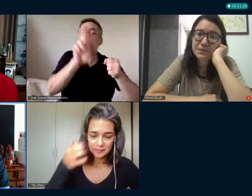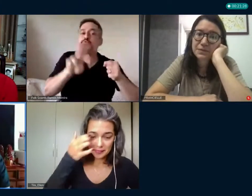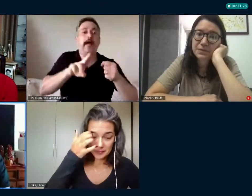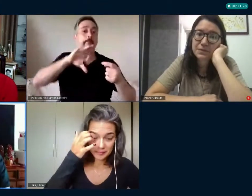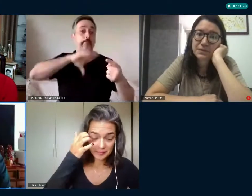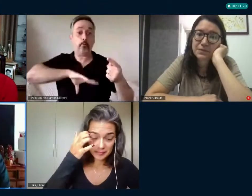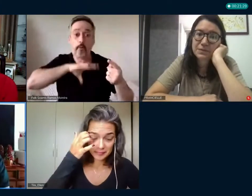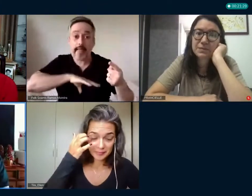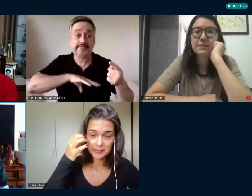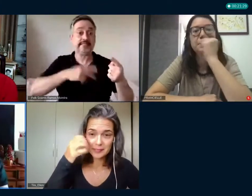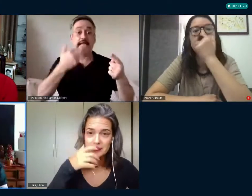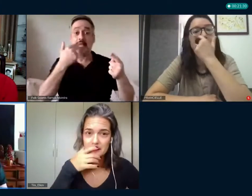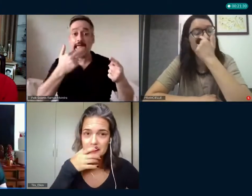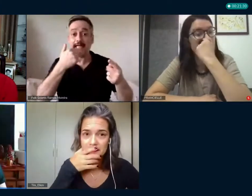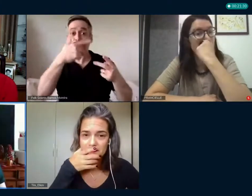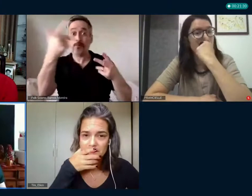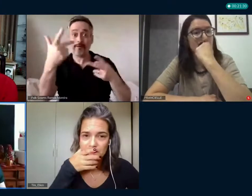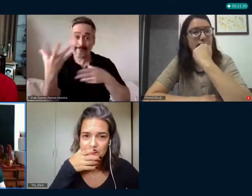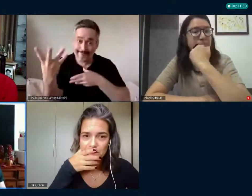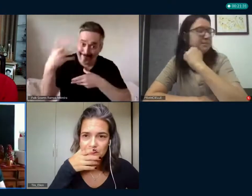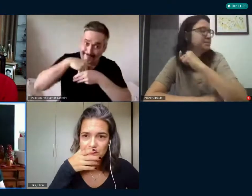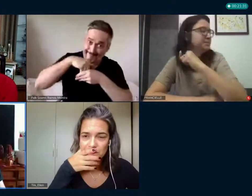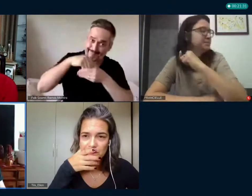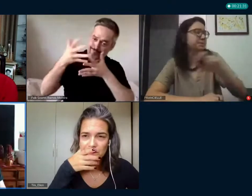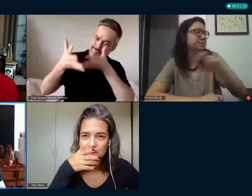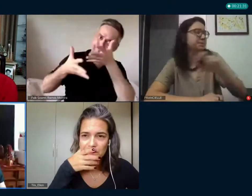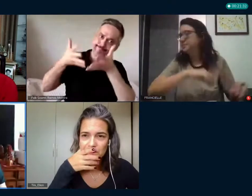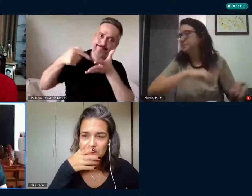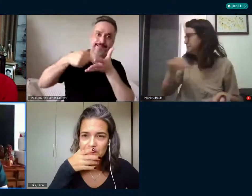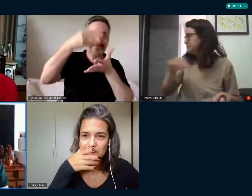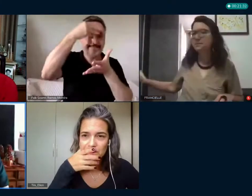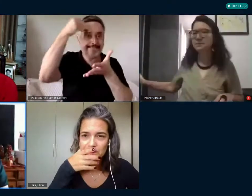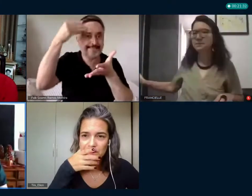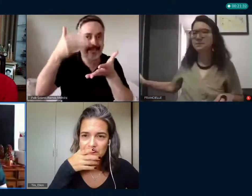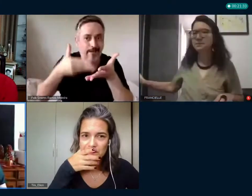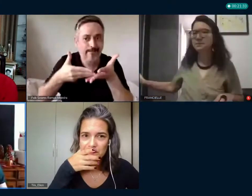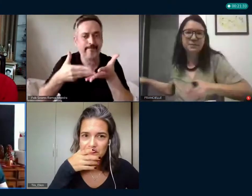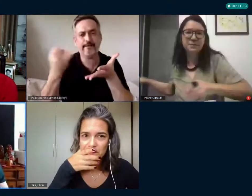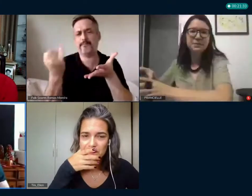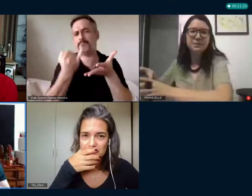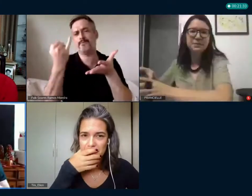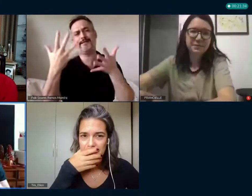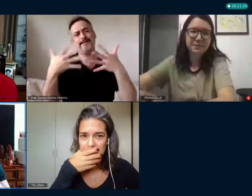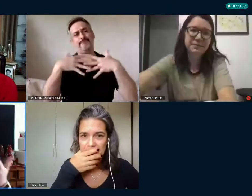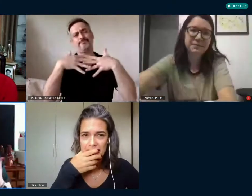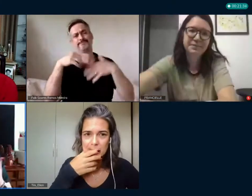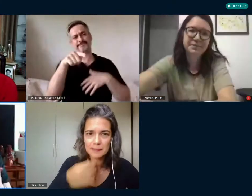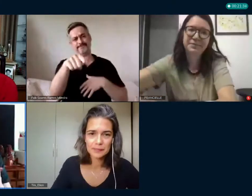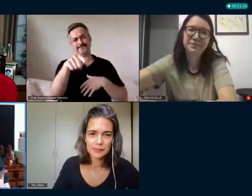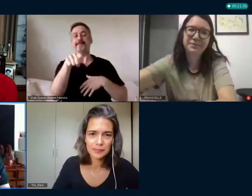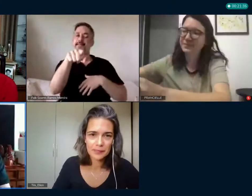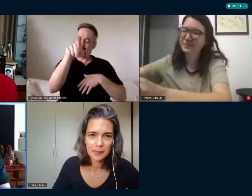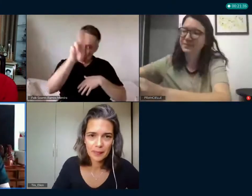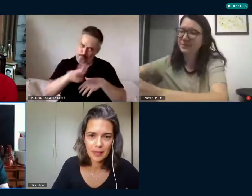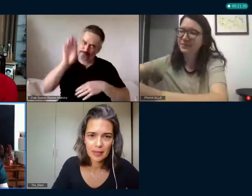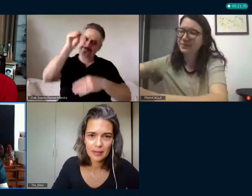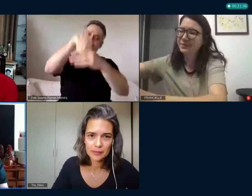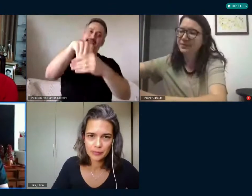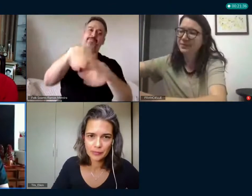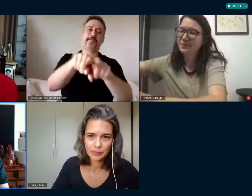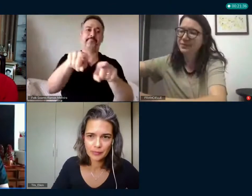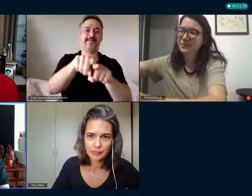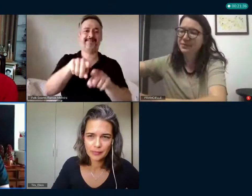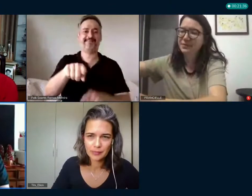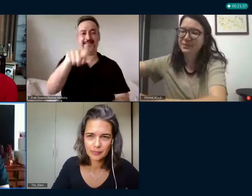sendo uma barreira pro surdo, ou mesmo outras línguas. Então, há um esquecimento de outras